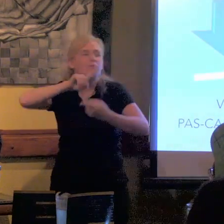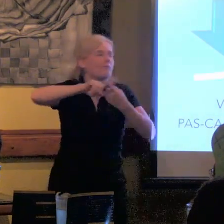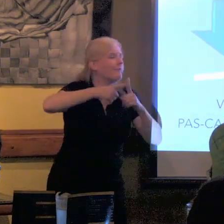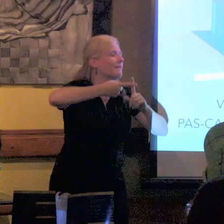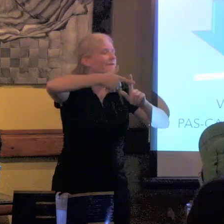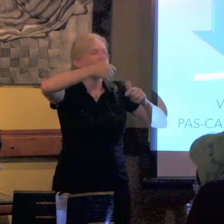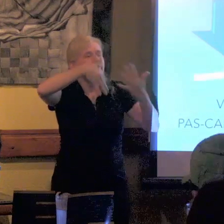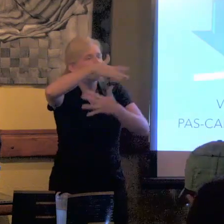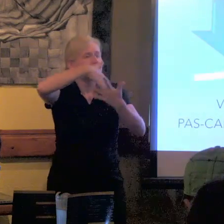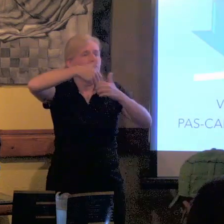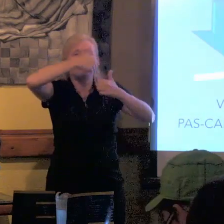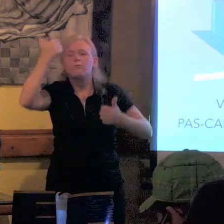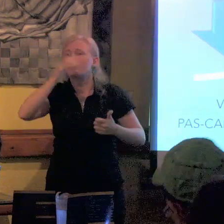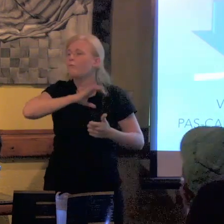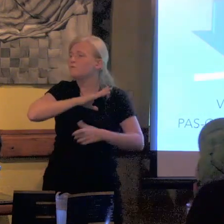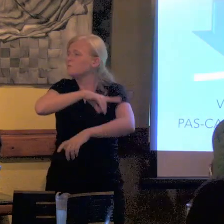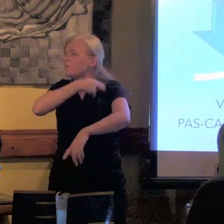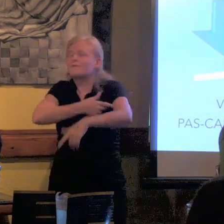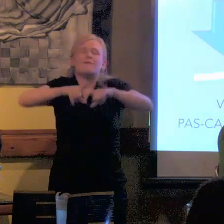au long de sa vie.